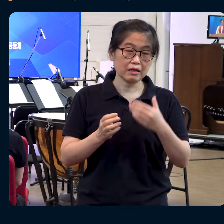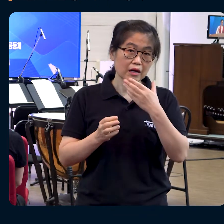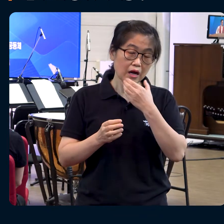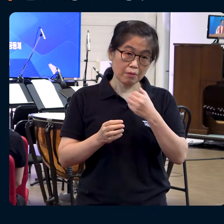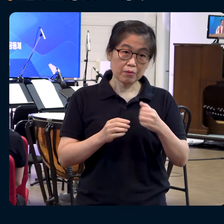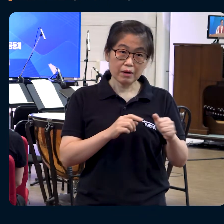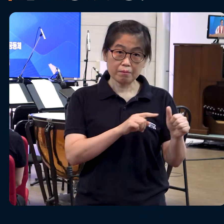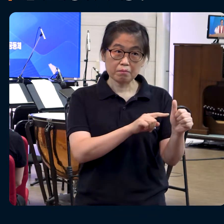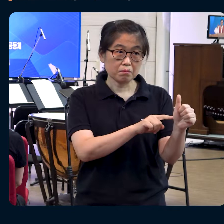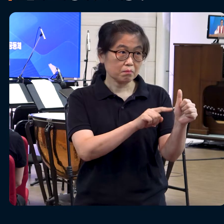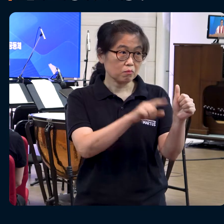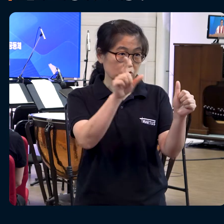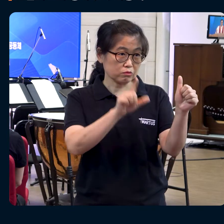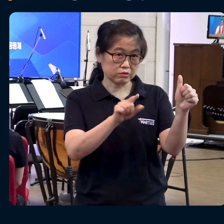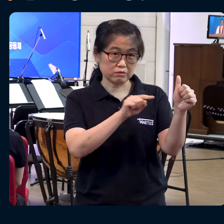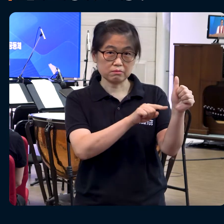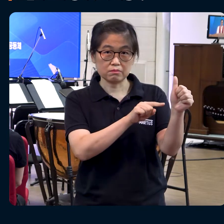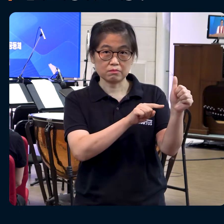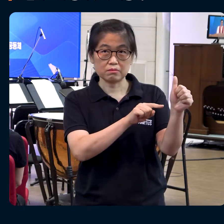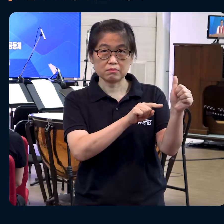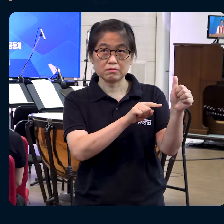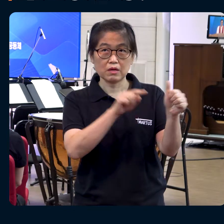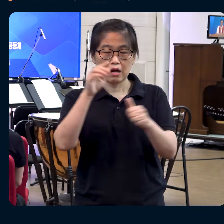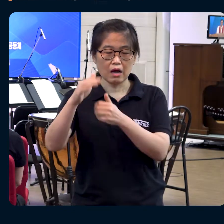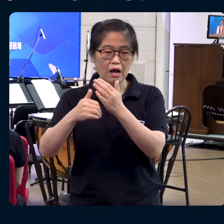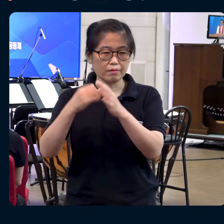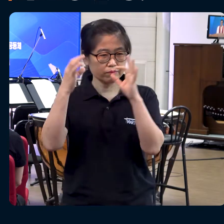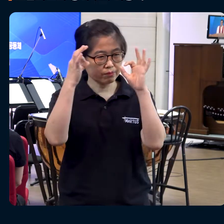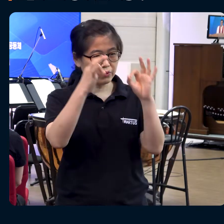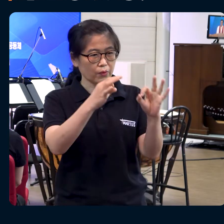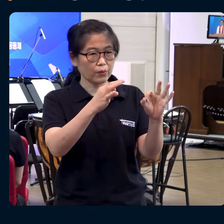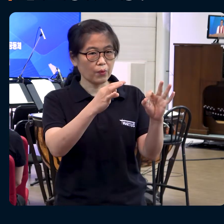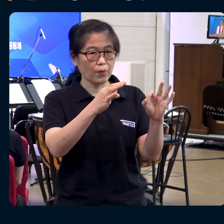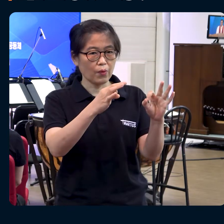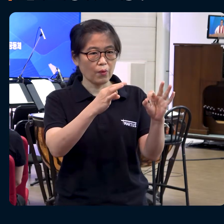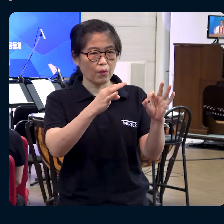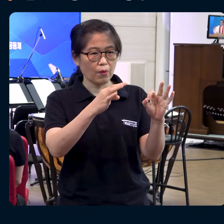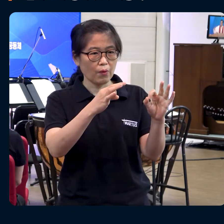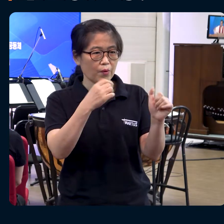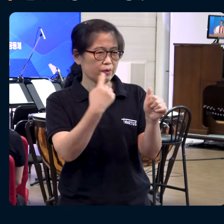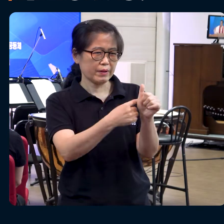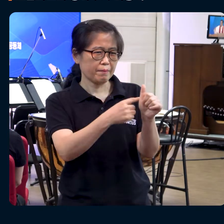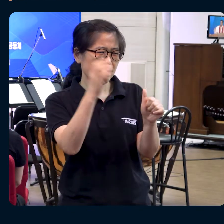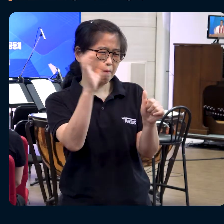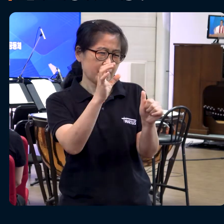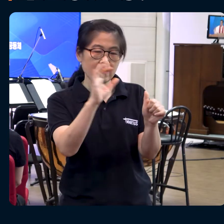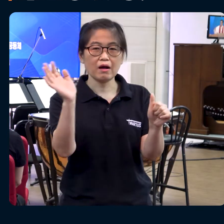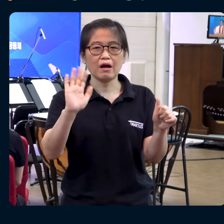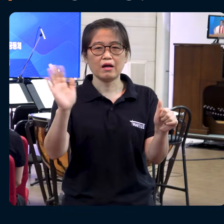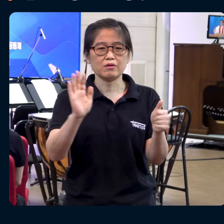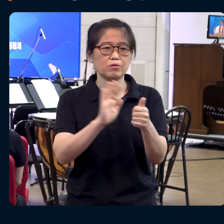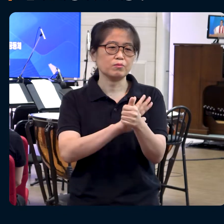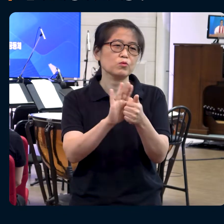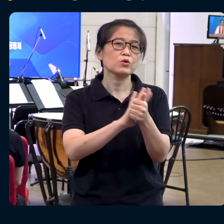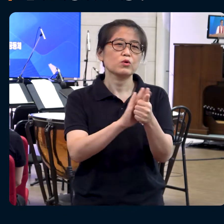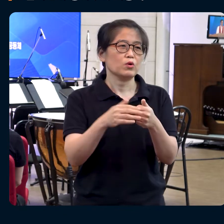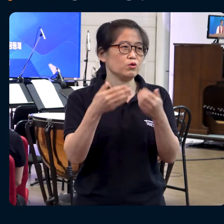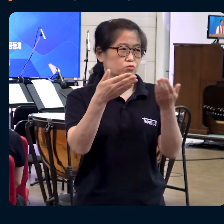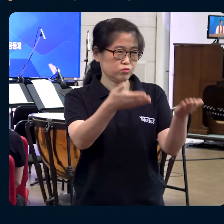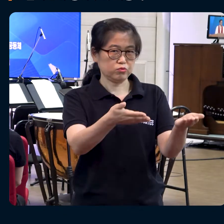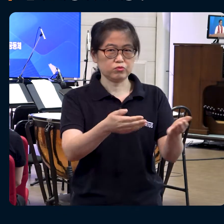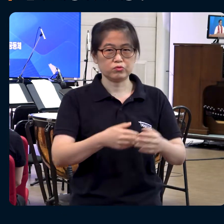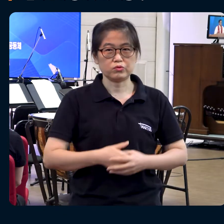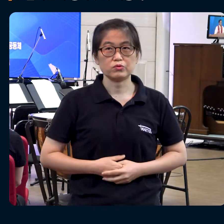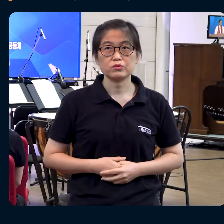이런 아브라함의 이 삐딱한 마음에 대해서 하나님은요, 책망하시는 것이 아니라 마음을 만지기 시작하시는 거예요. 자,